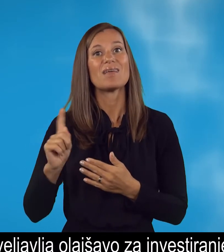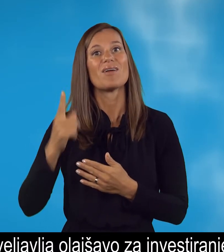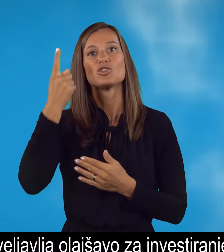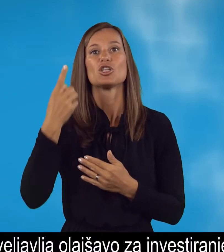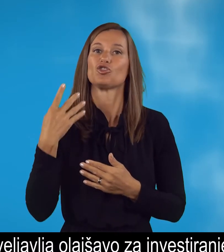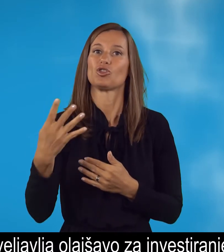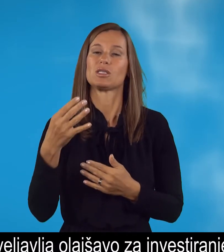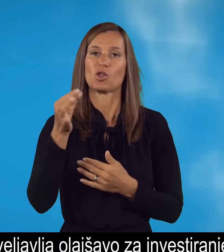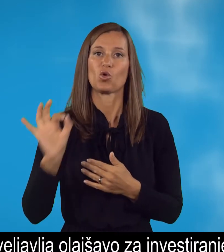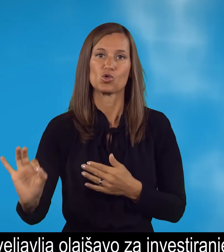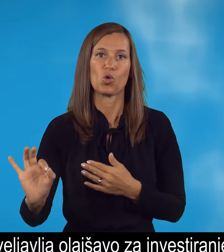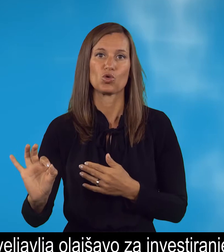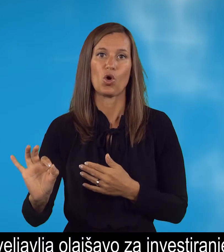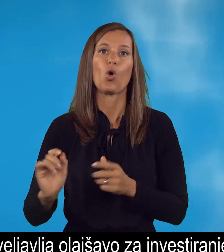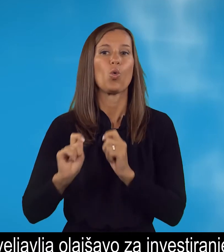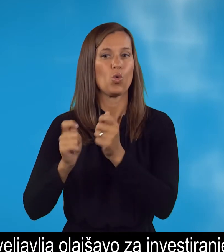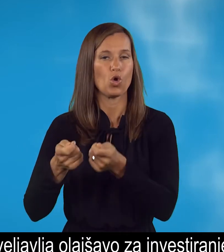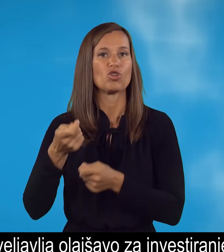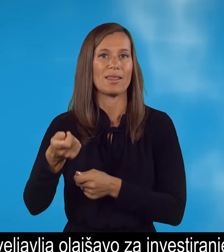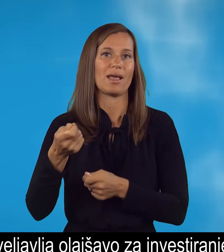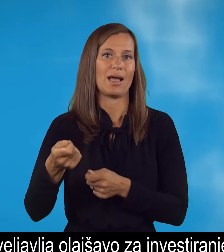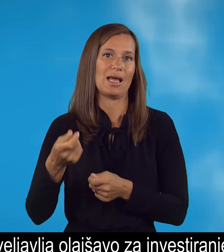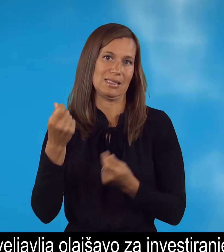višini 40% vloženega zneska.